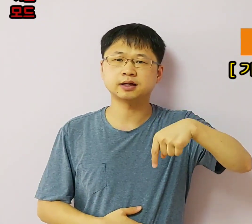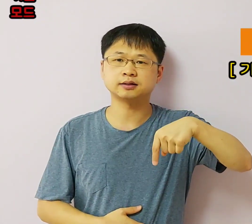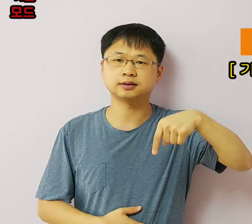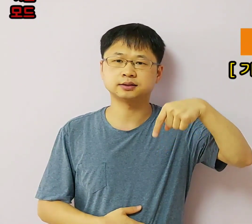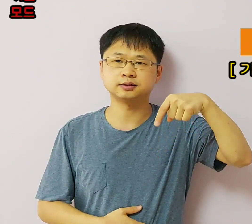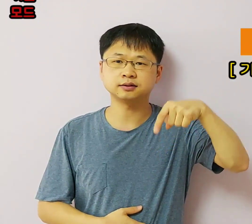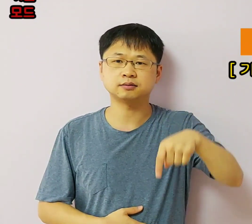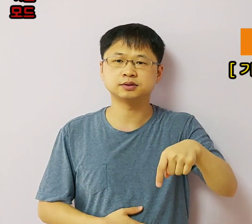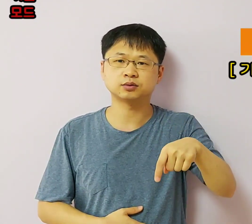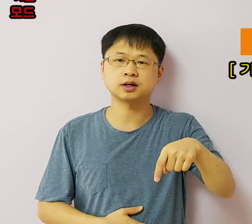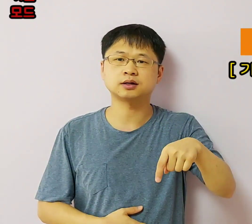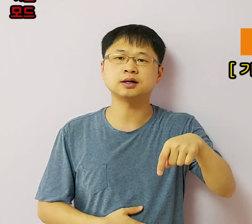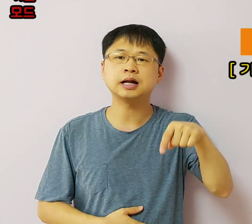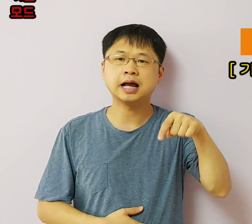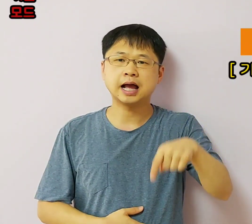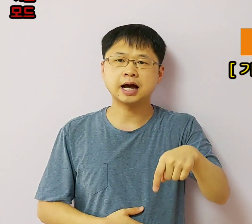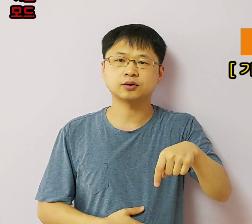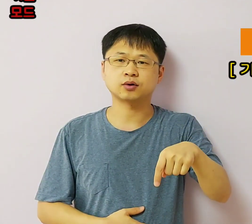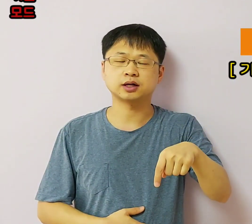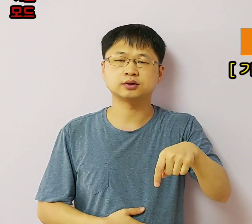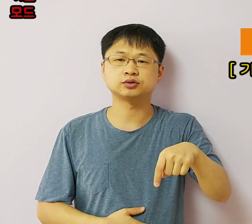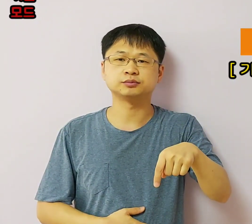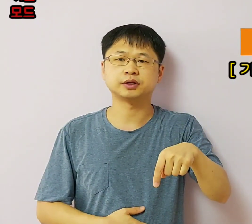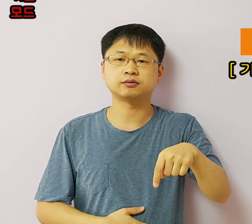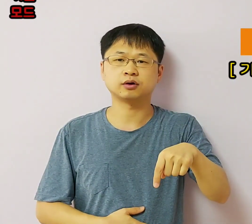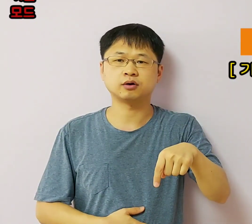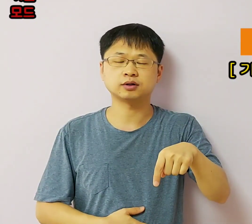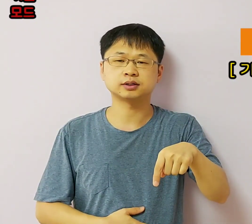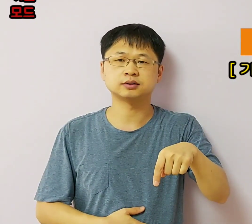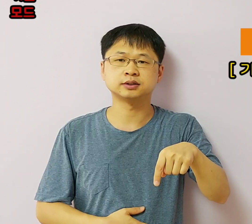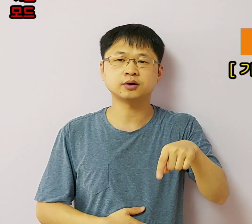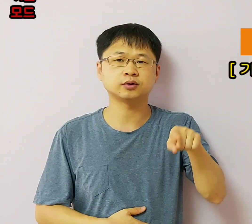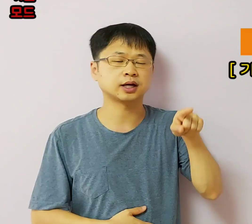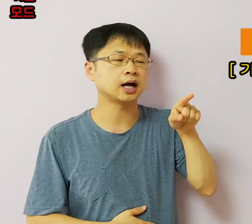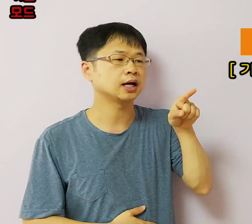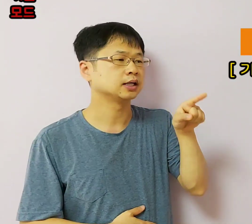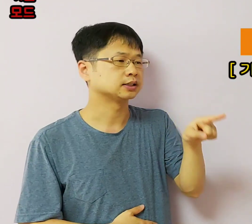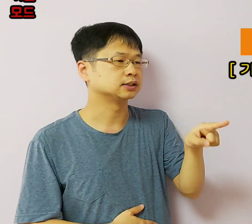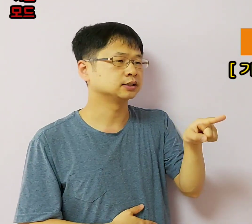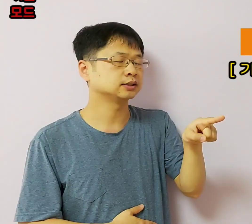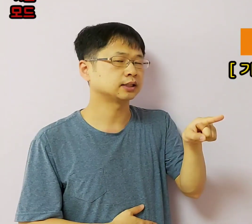하는 것은 검지손가락을 아래로 가르쳐 주시면 되고요. 그래서 그대로니까